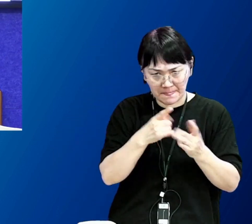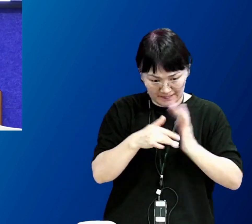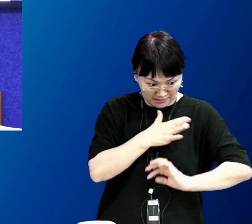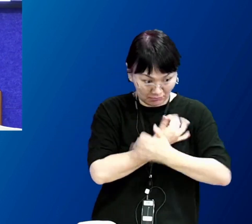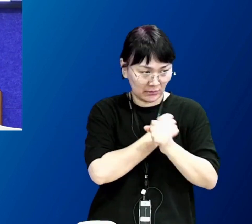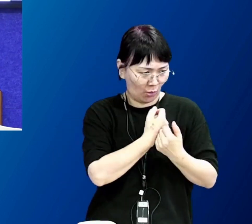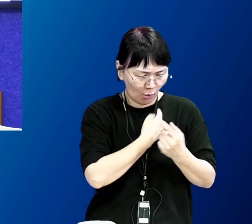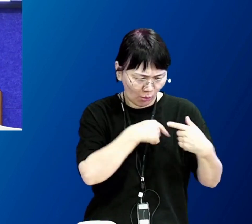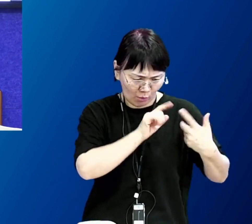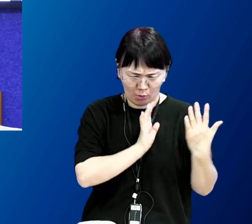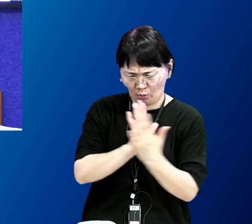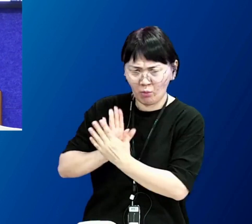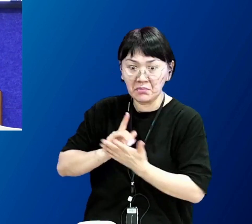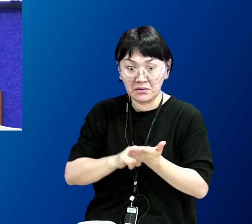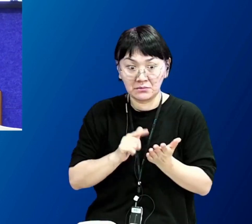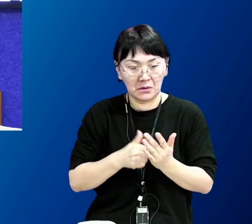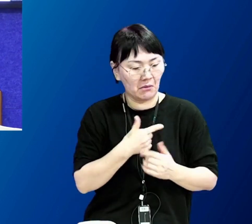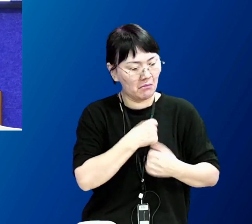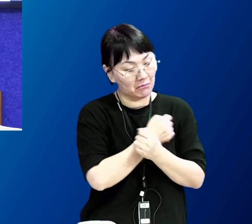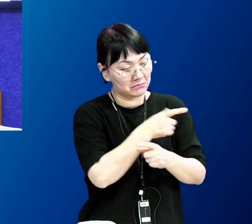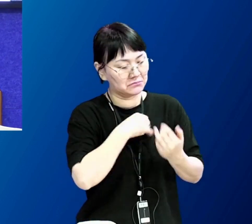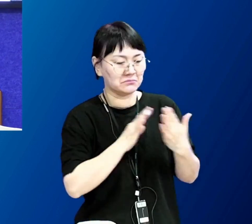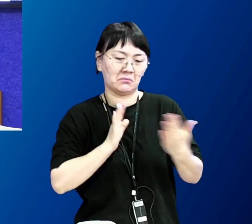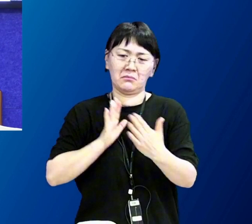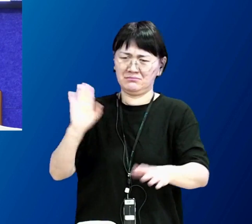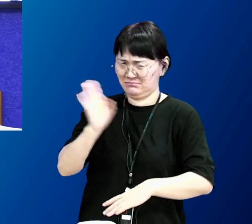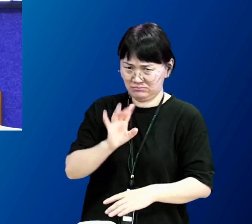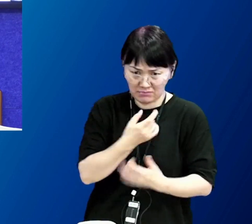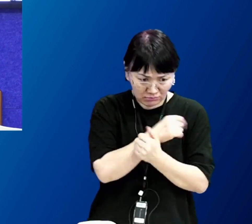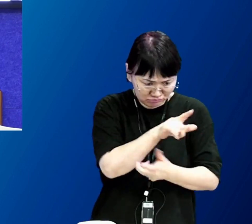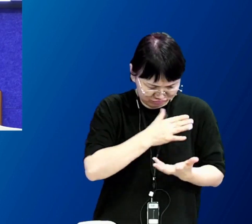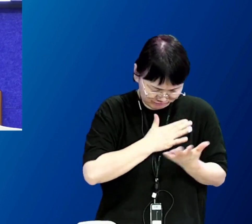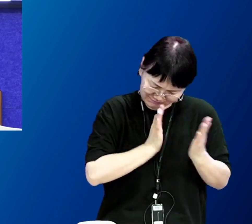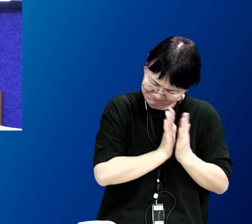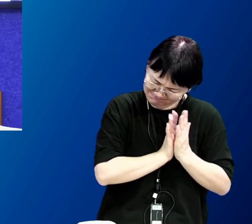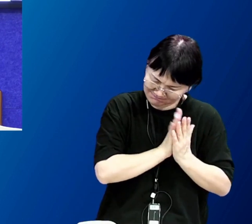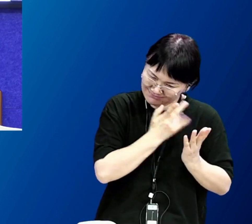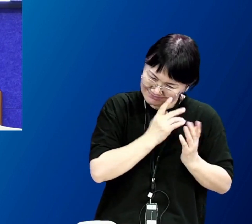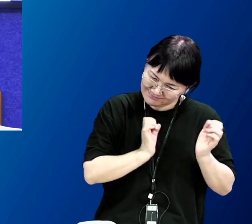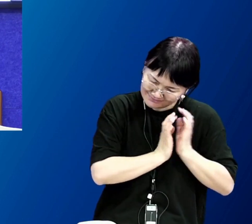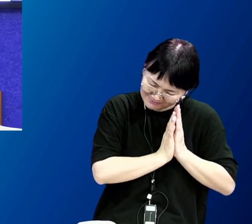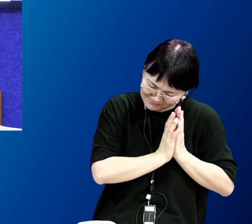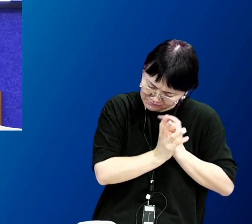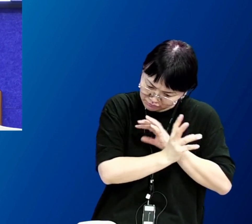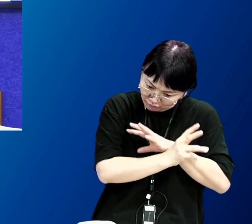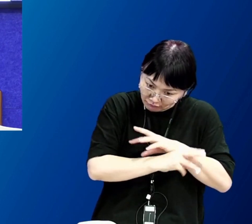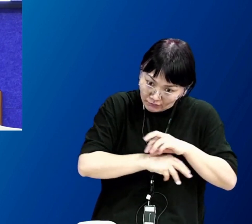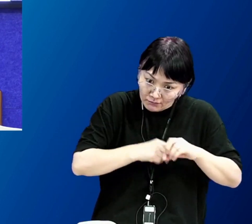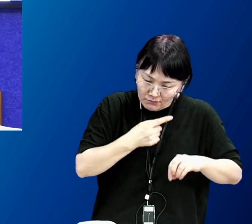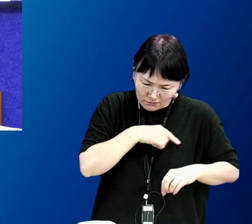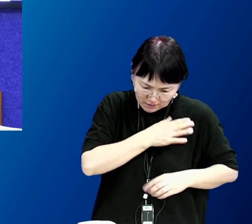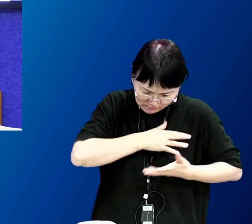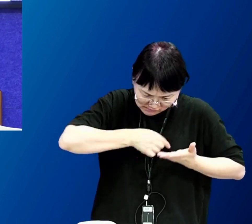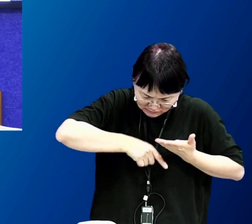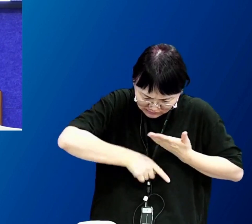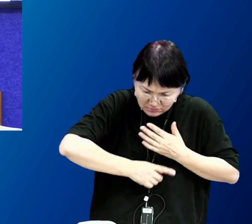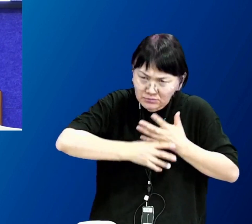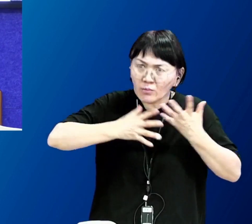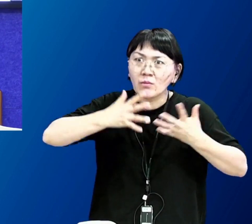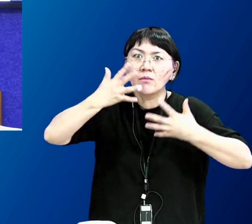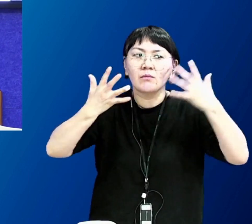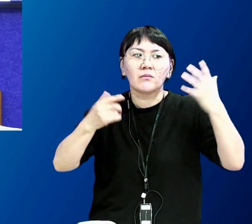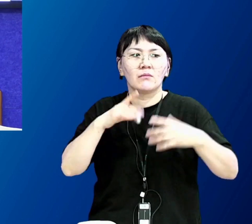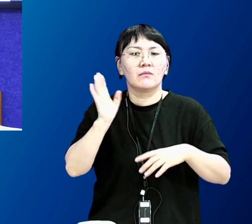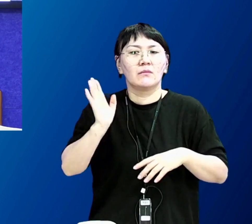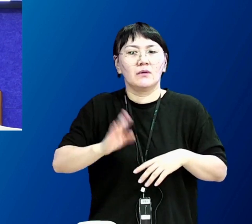байгаар. Тэгвэл тэр хайрын гүнийг, өндрийг, ямар агуу хайраа гэдгийг бид бүхэн бүр илүү